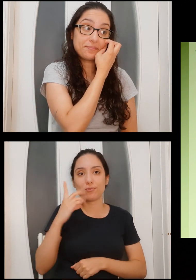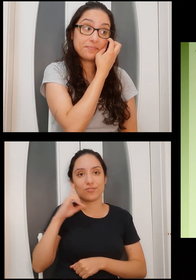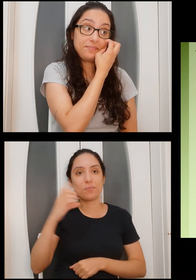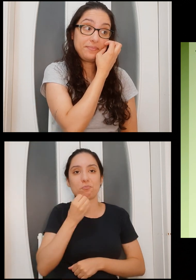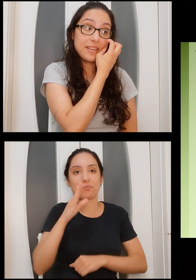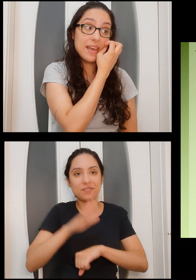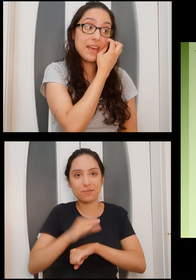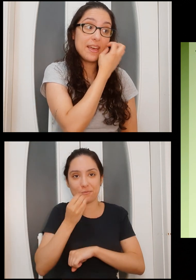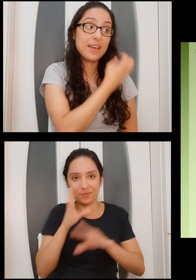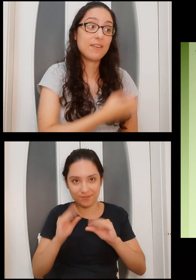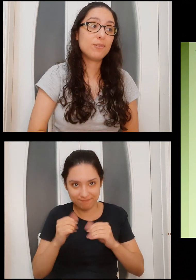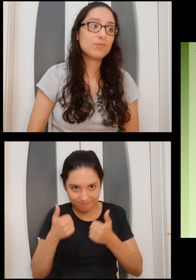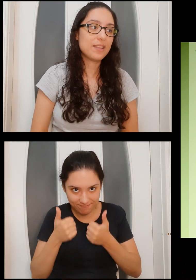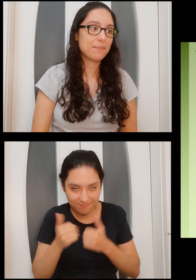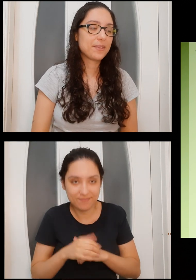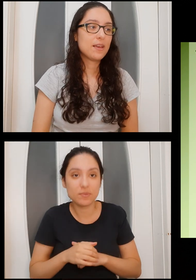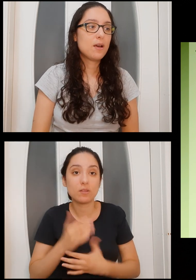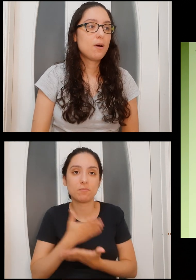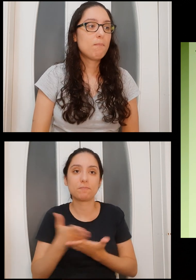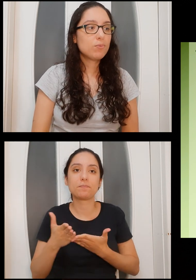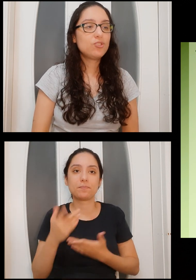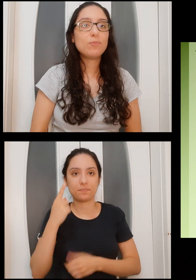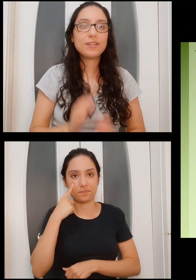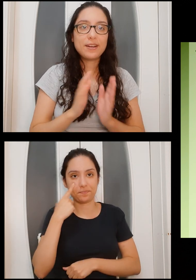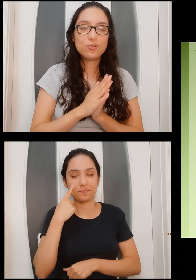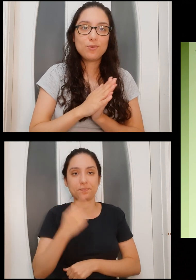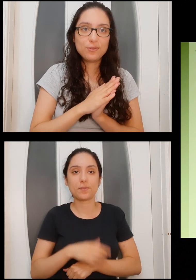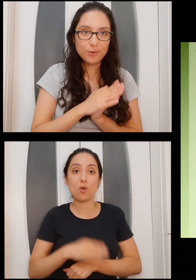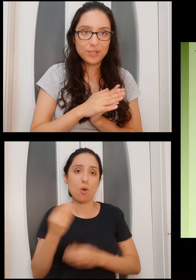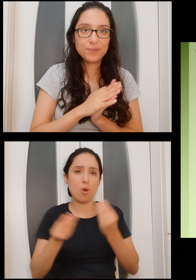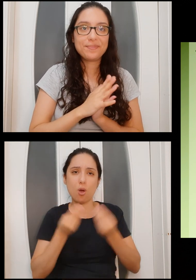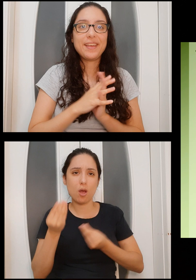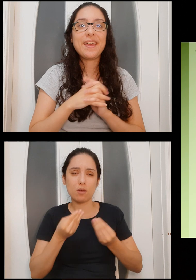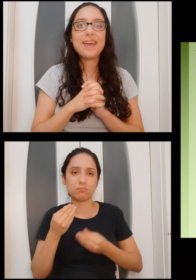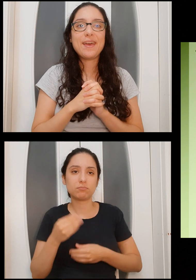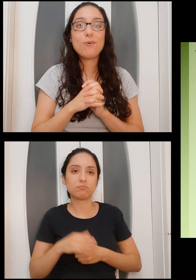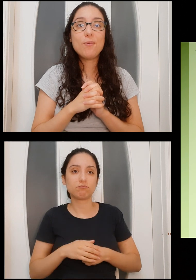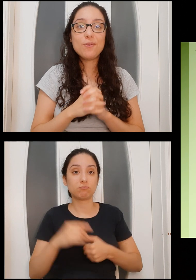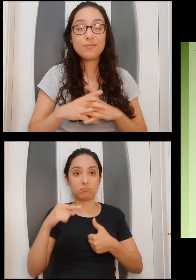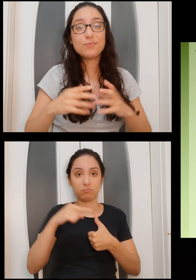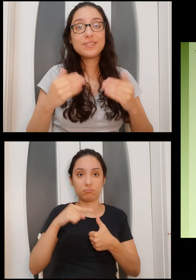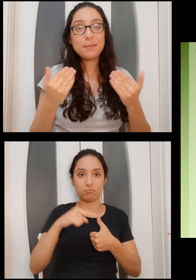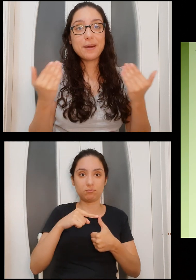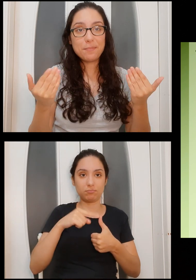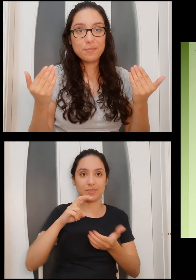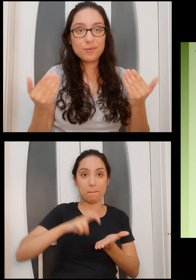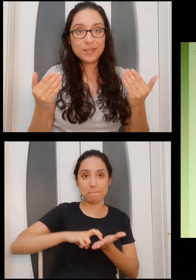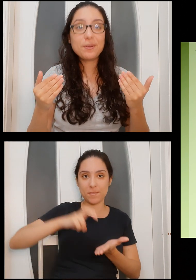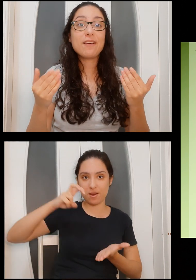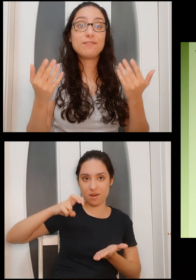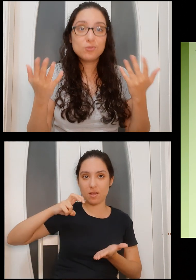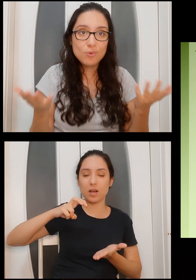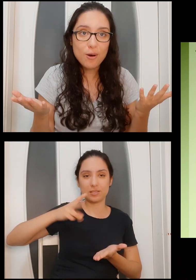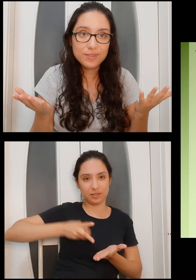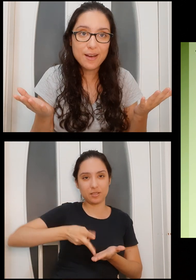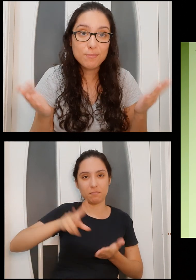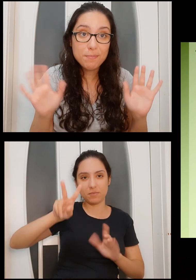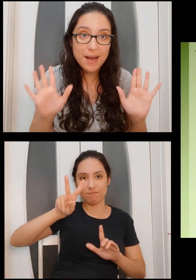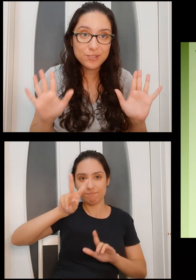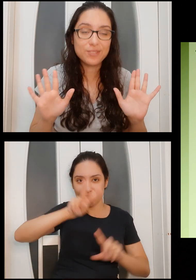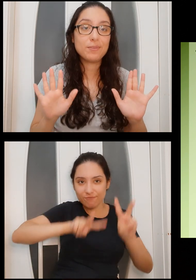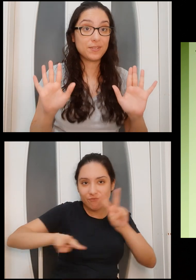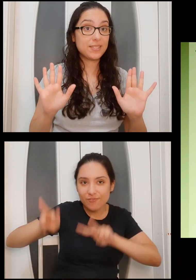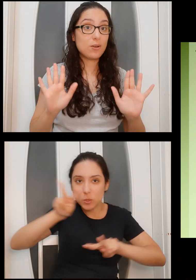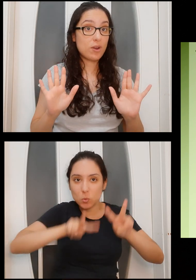né? Vamos lá. Bom dia, boa tarde, boa noite. Vamos lembrar primeiro sempre que é visual, tá?